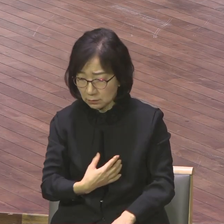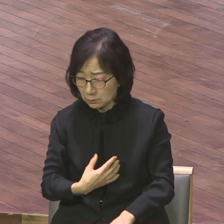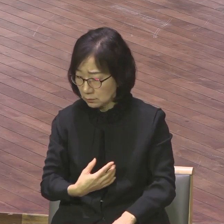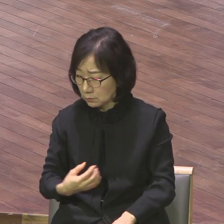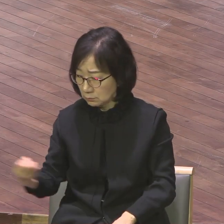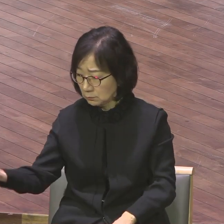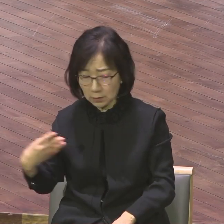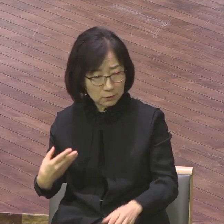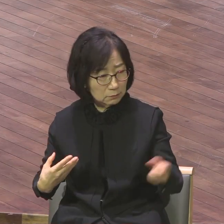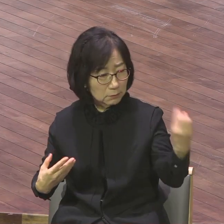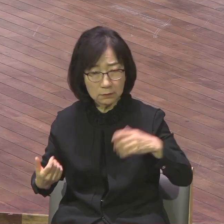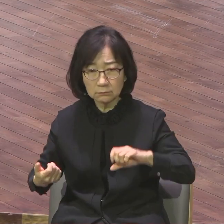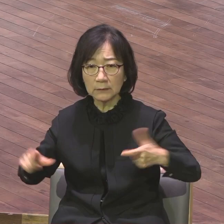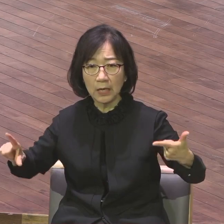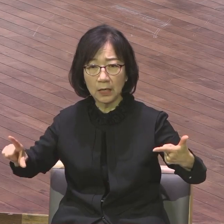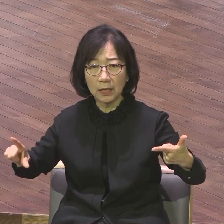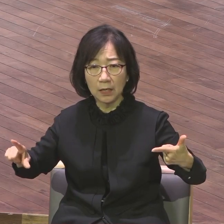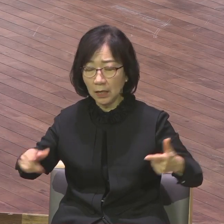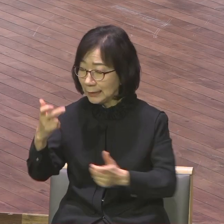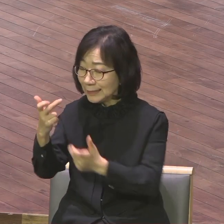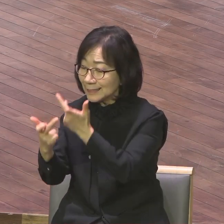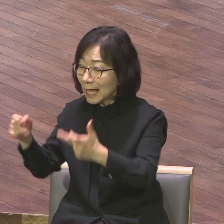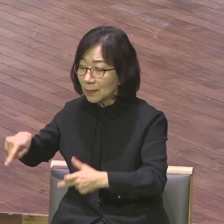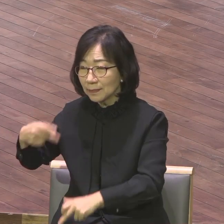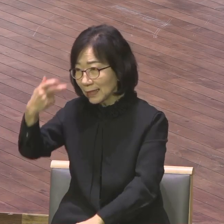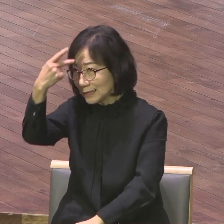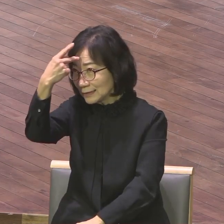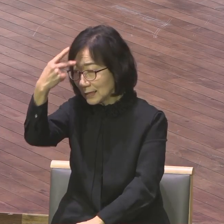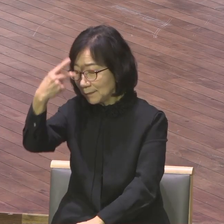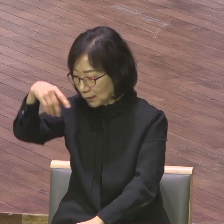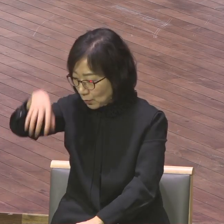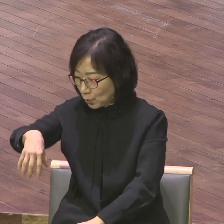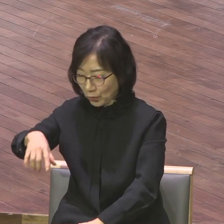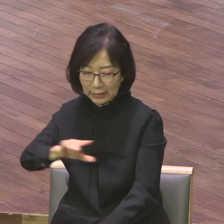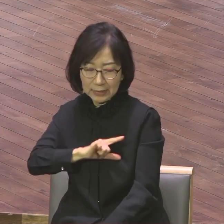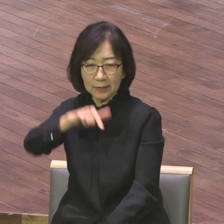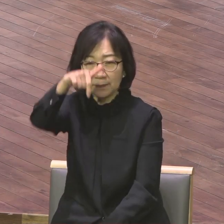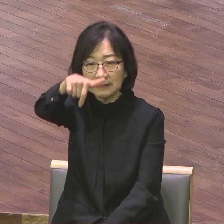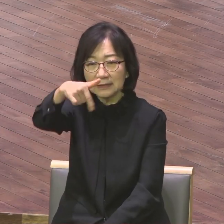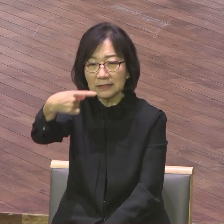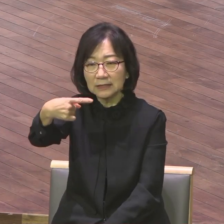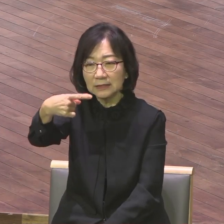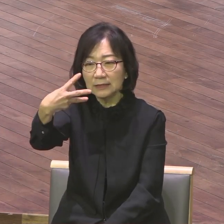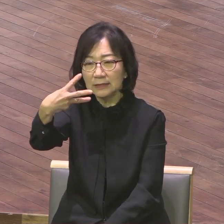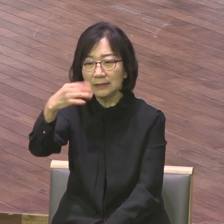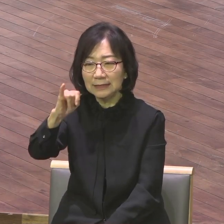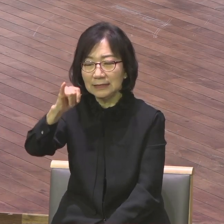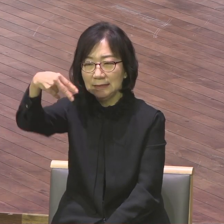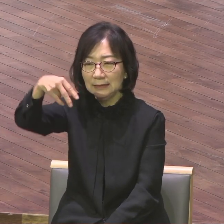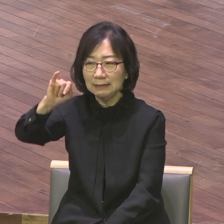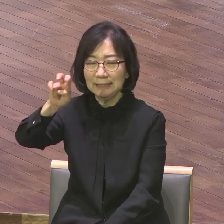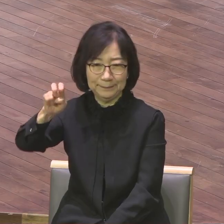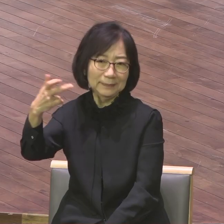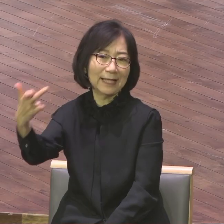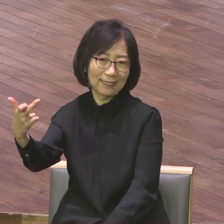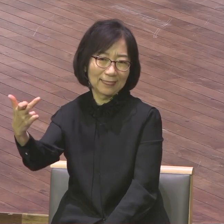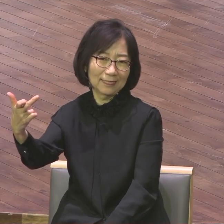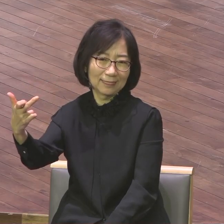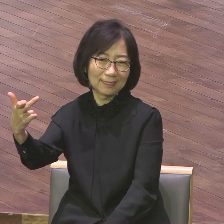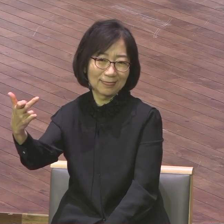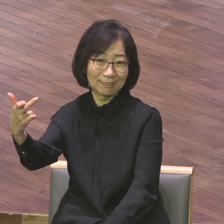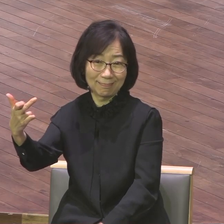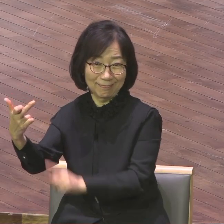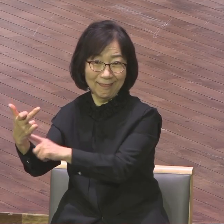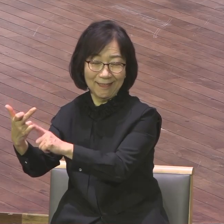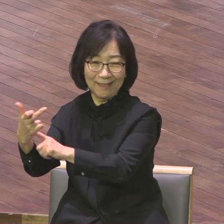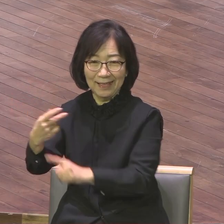산은요 사마리아 지역에 있는 거리심산이에요. 거리심산은 당시에 사마리아 사람들은